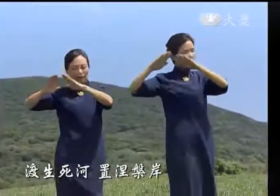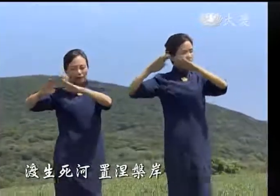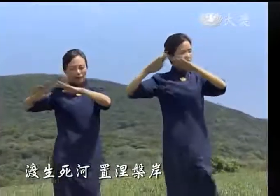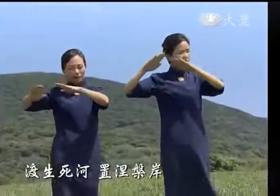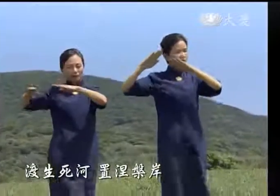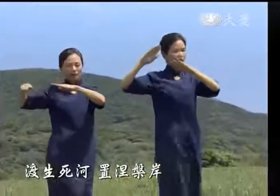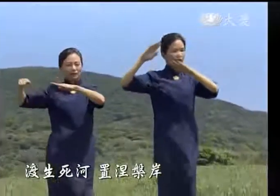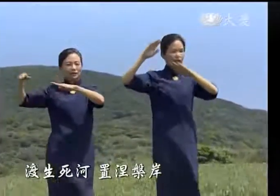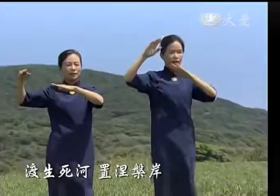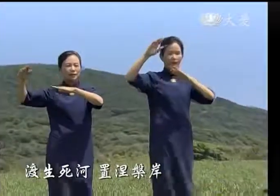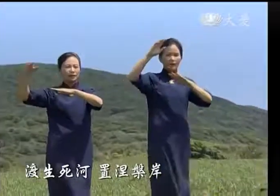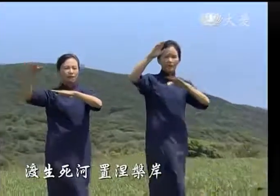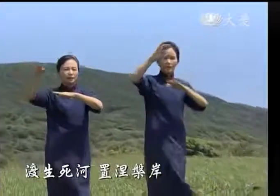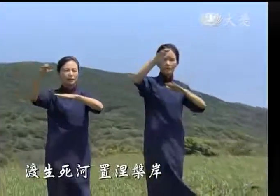念安